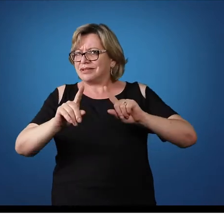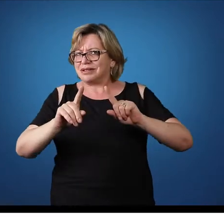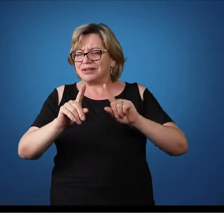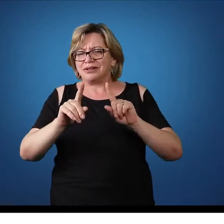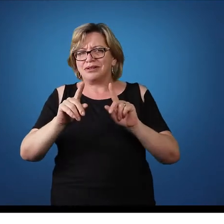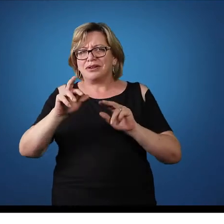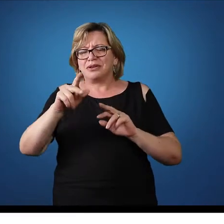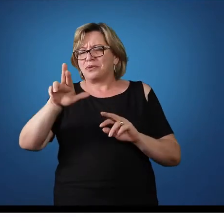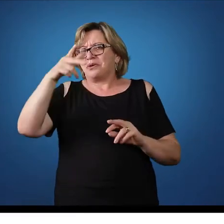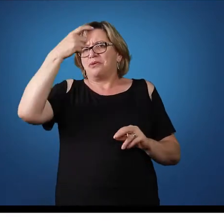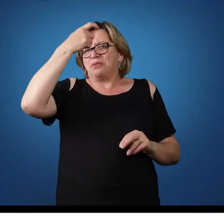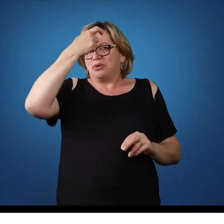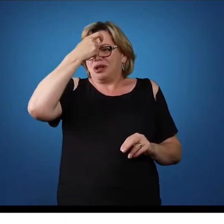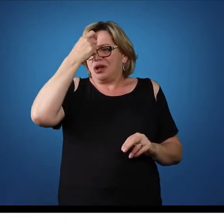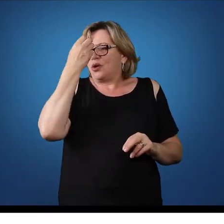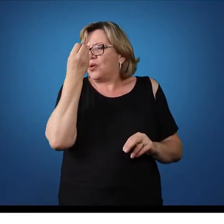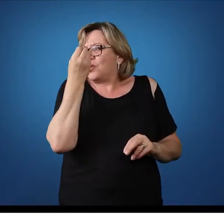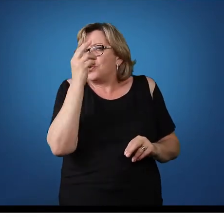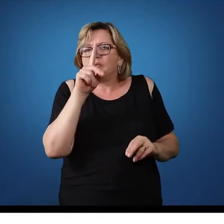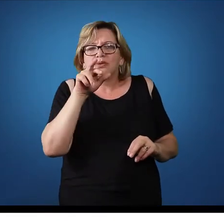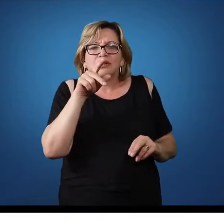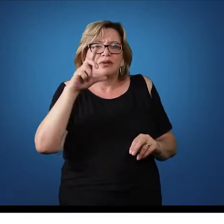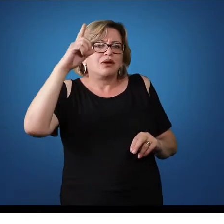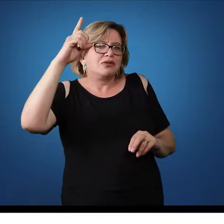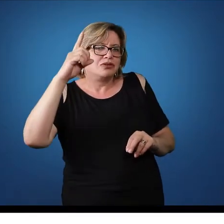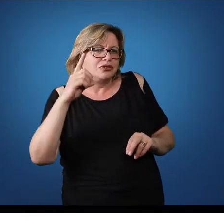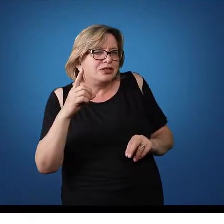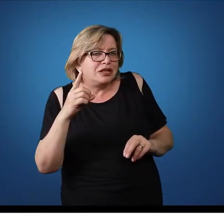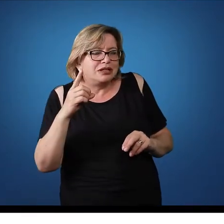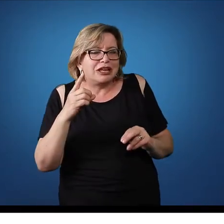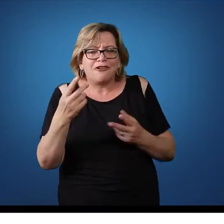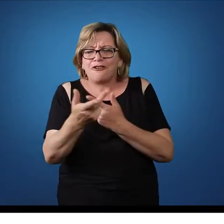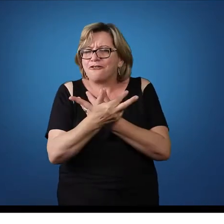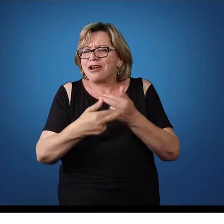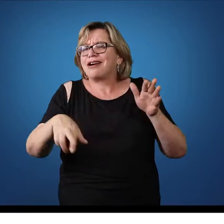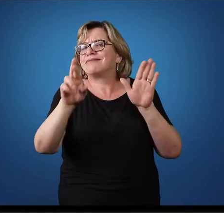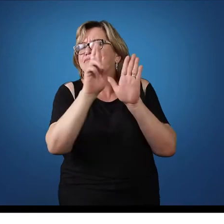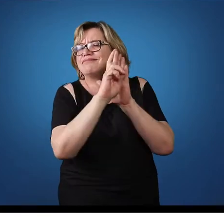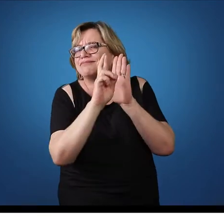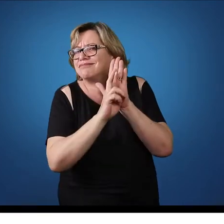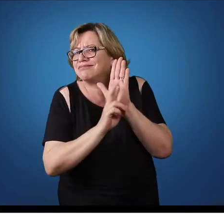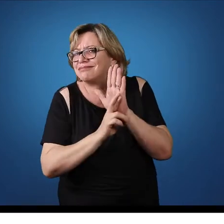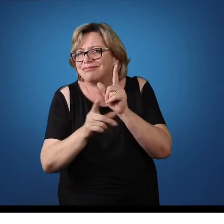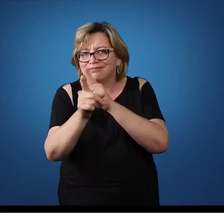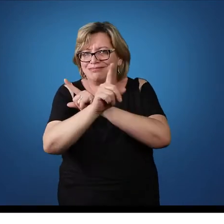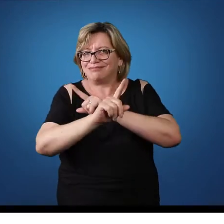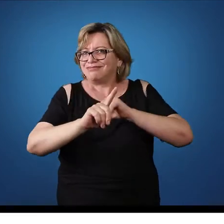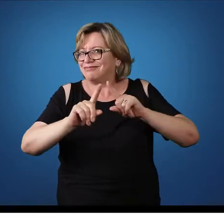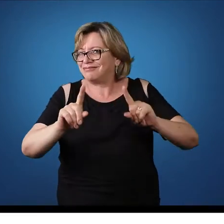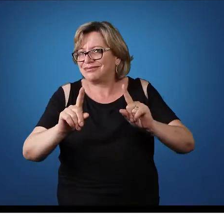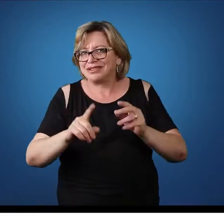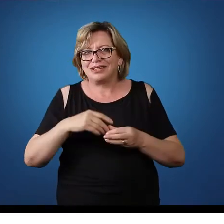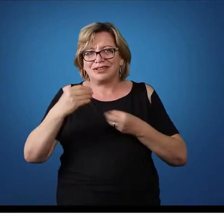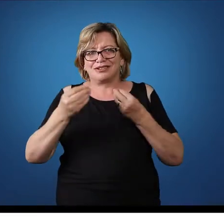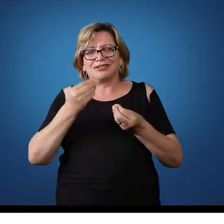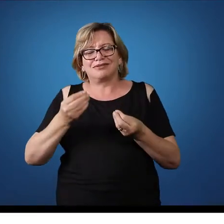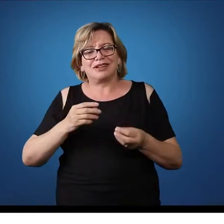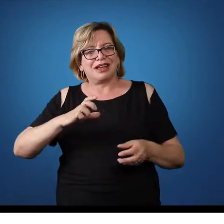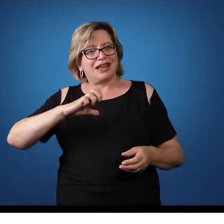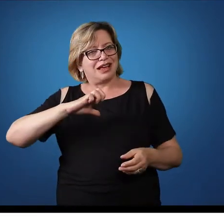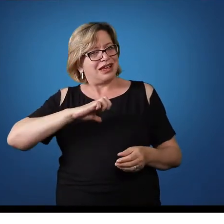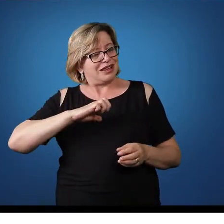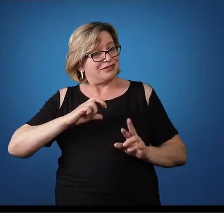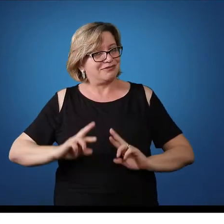como a moral ou como o direito, um conjunto de normas, um conjunto de regras que eu tenho que seguir.